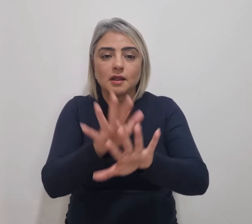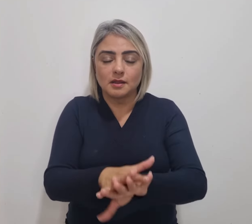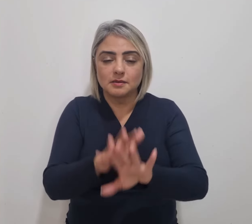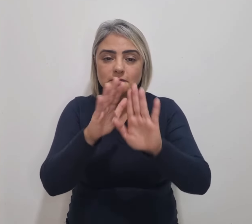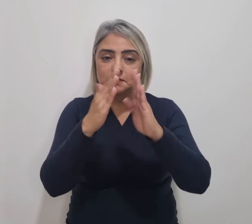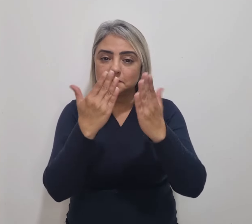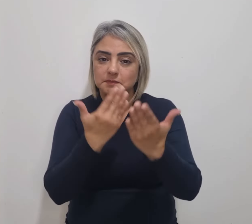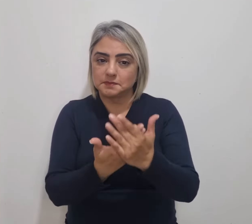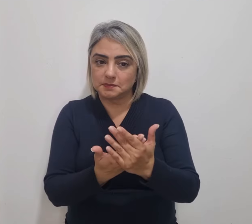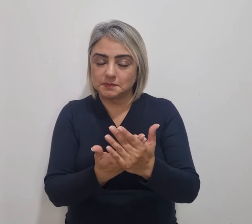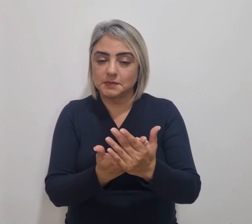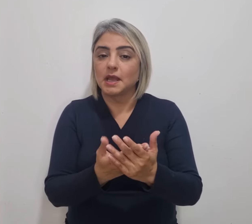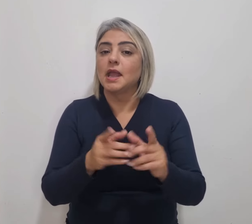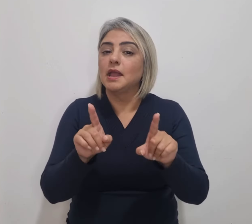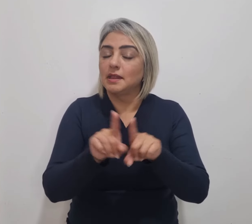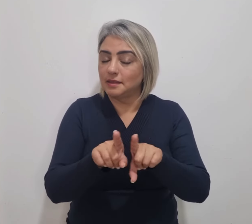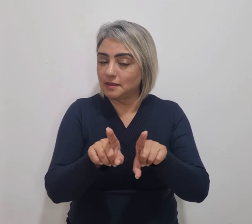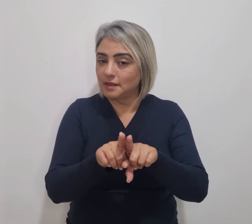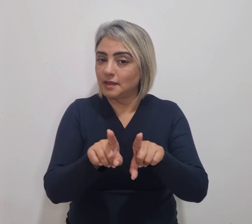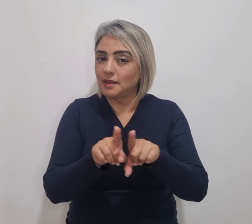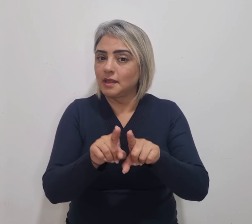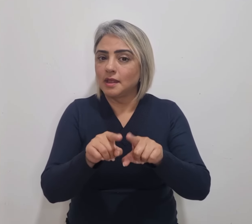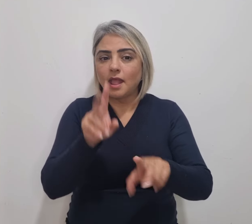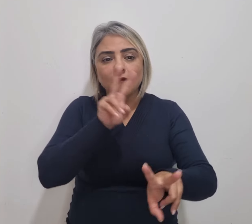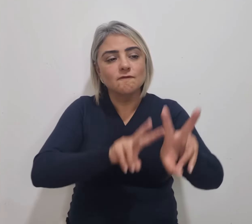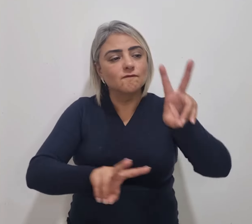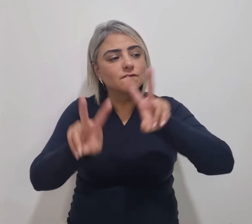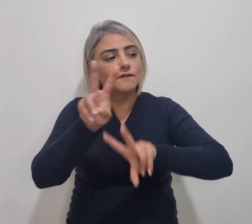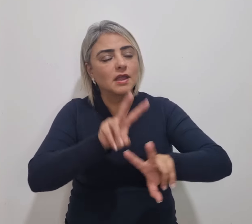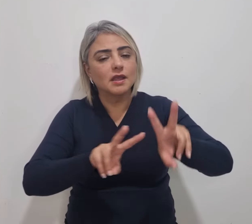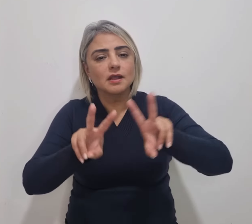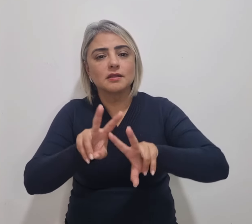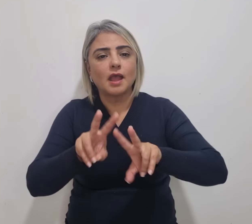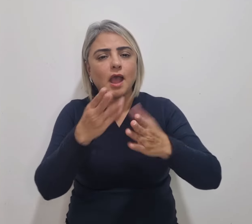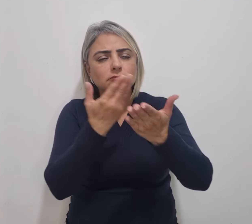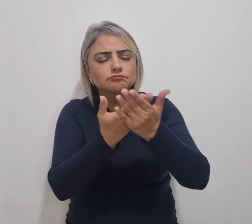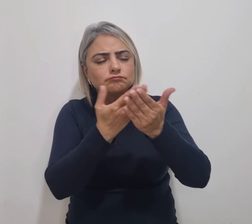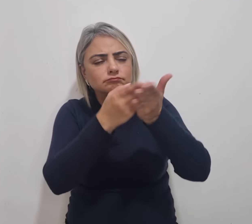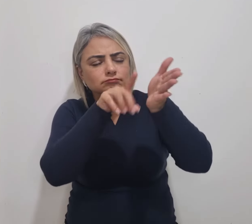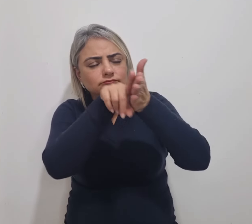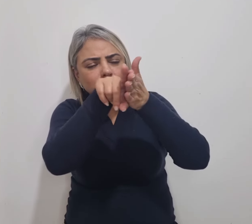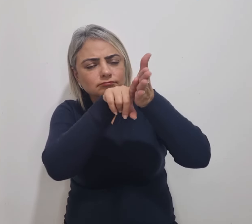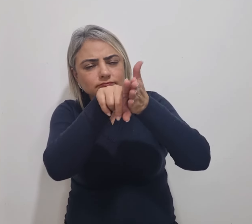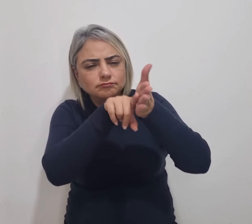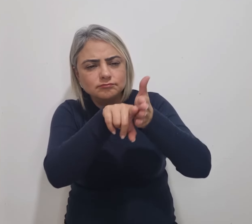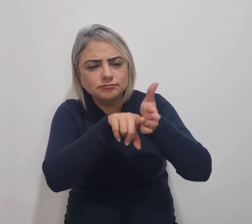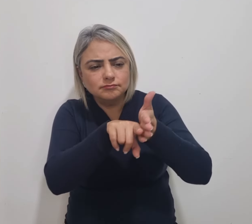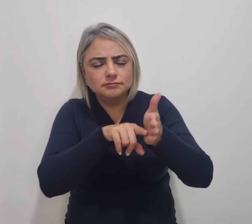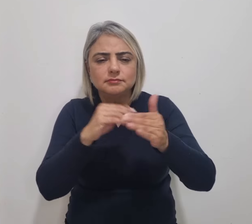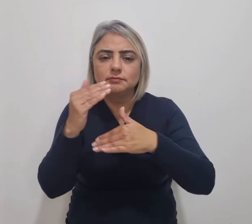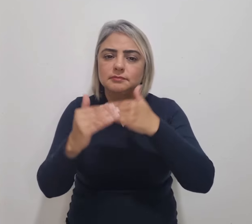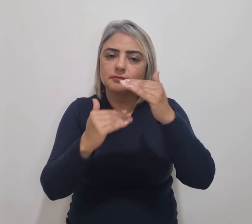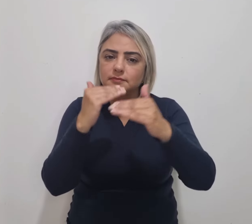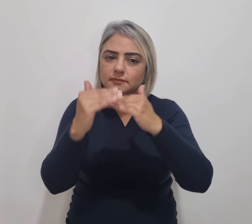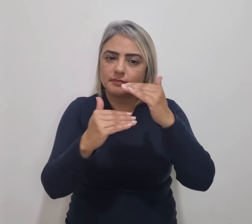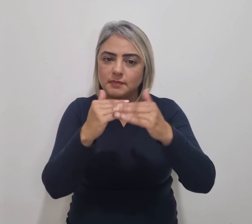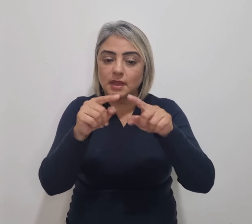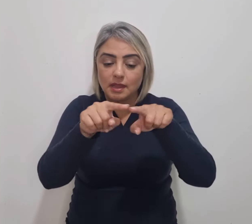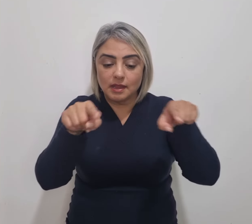e, sobretudo, dar visibilidade aos estudos e às pesquisas desenvolvidas em sala de recursos.